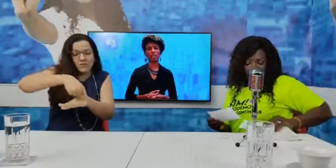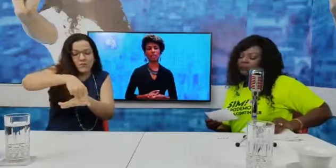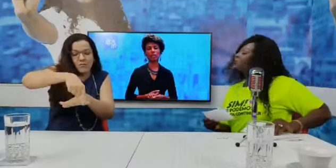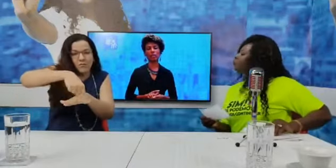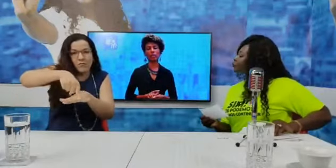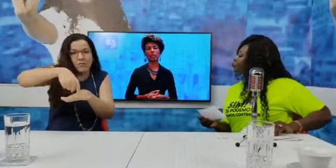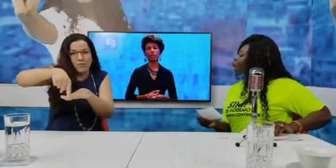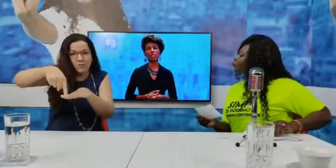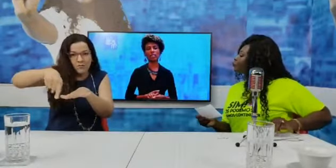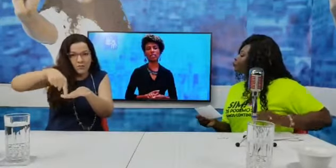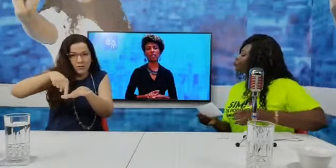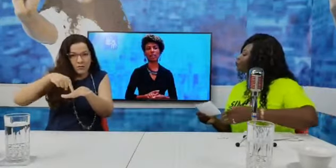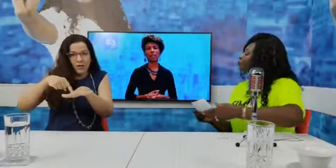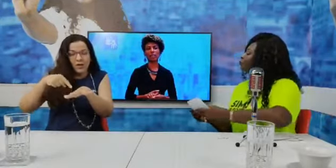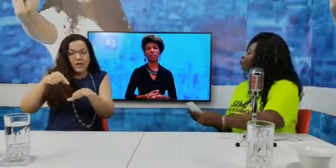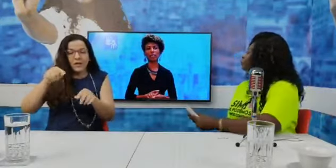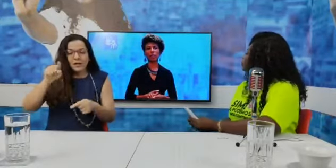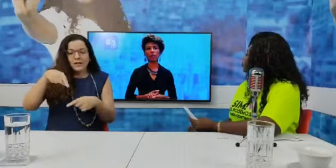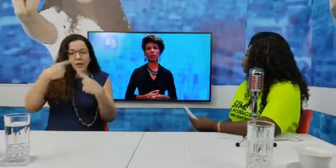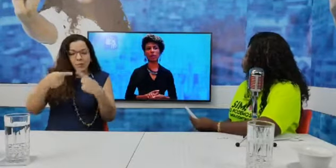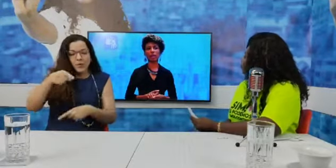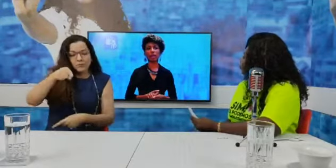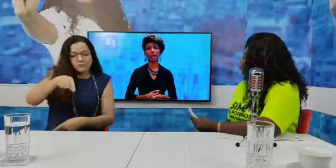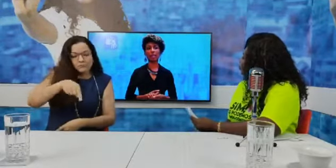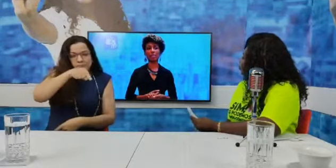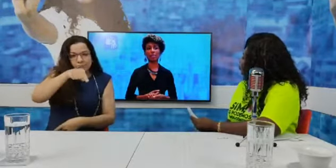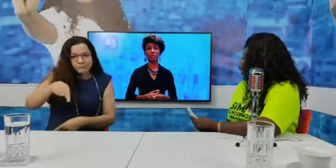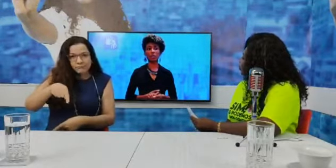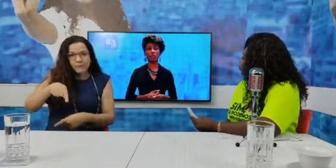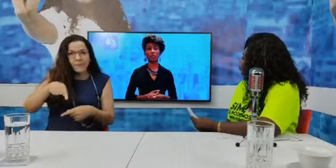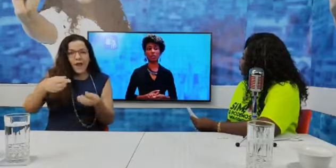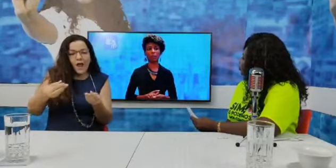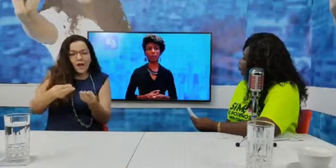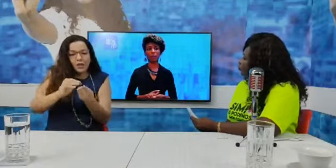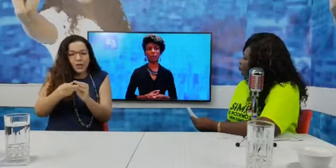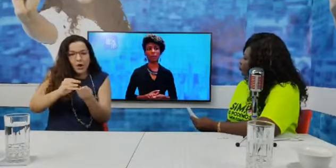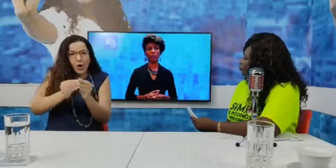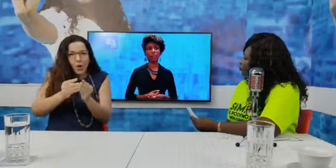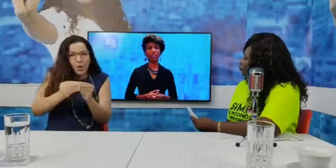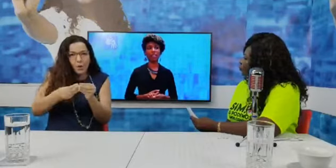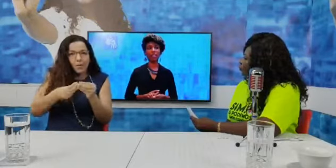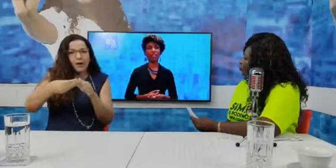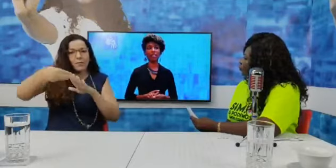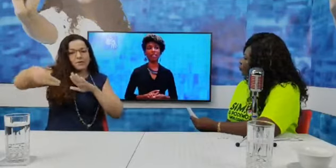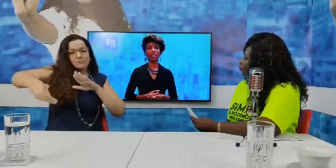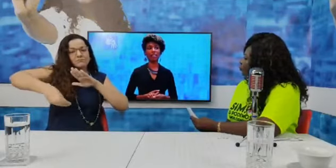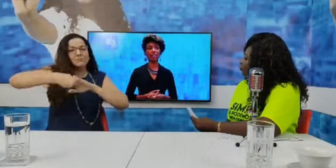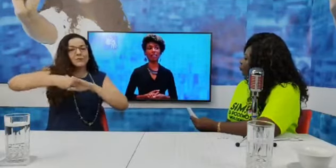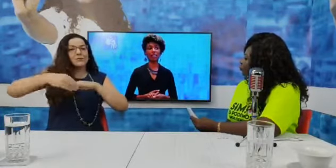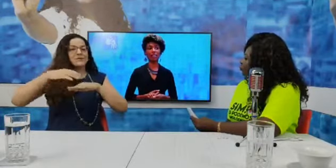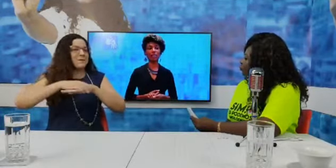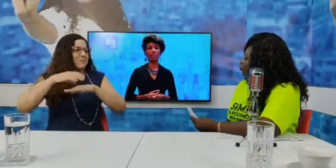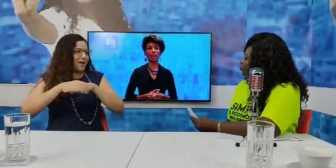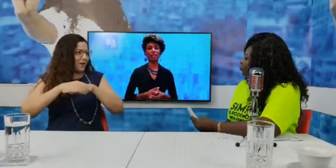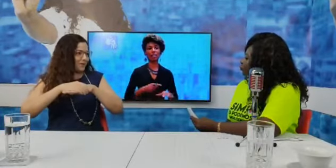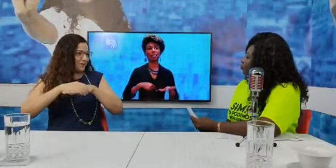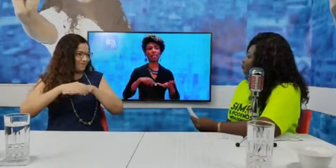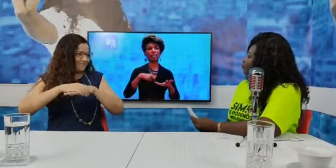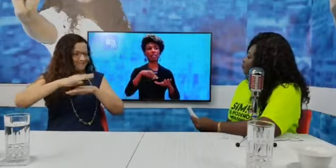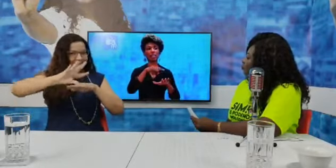tiver isso, uma outra estratégia é pegar um pedaço de papel, colocar as mãos sobre o papel e